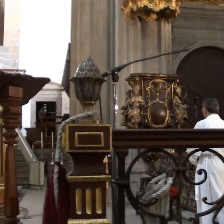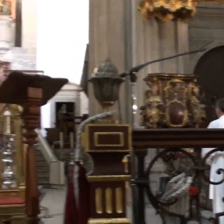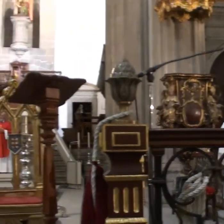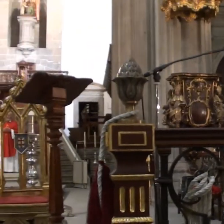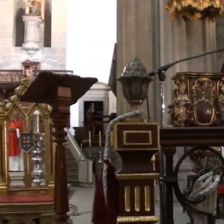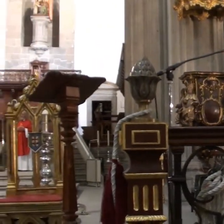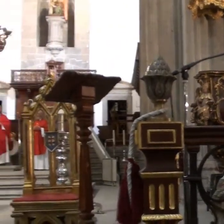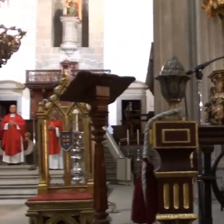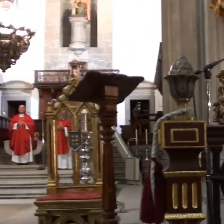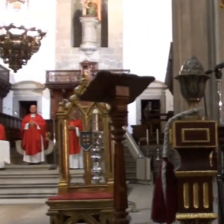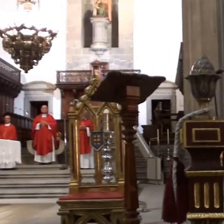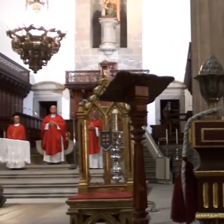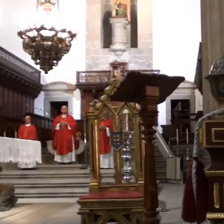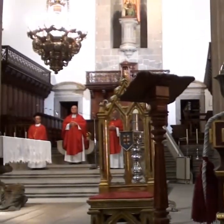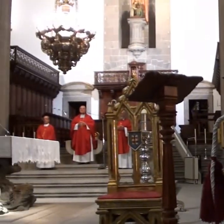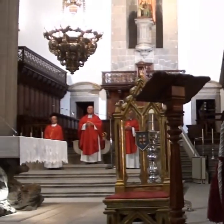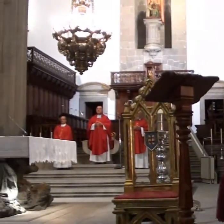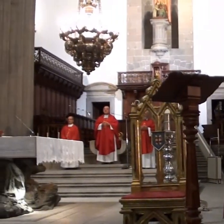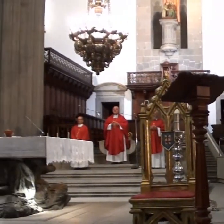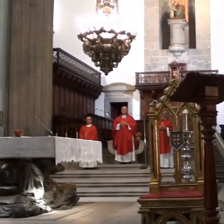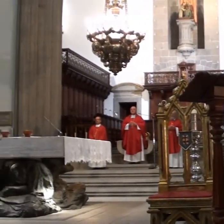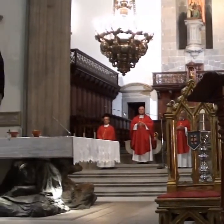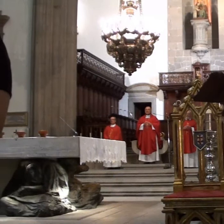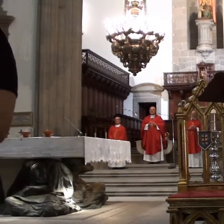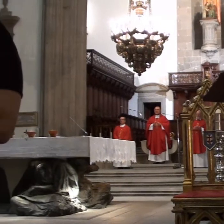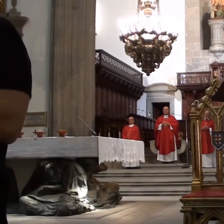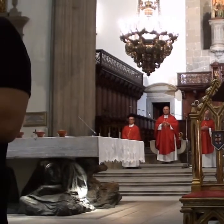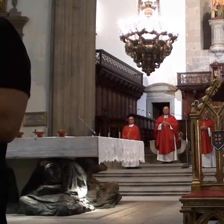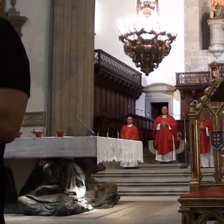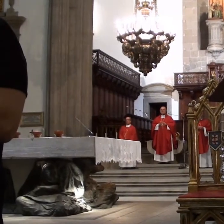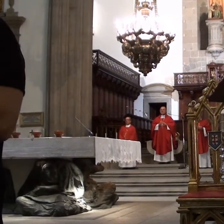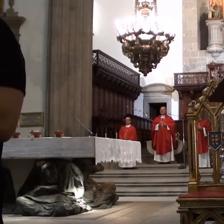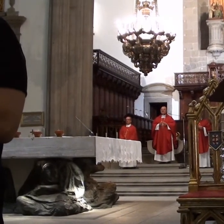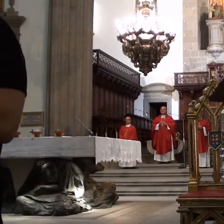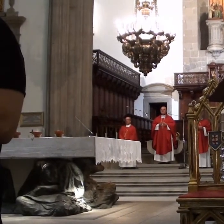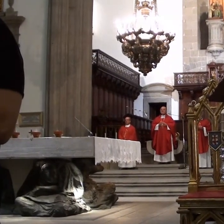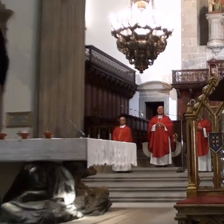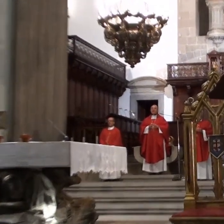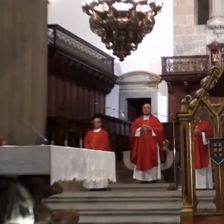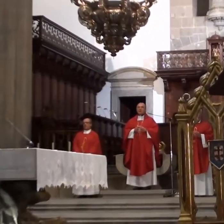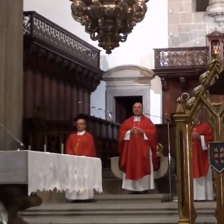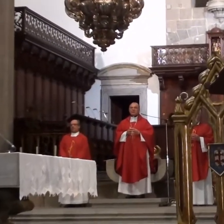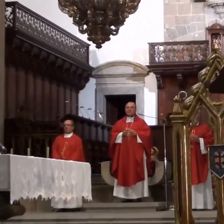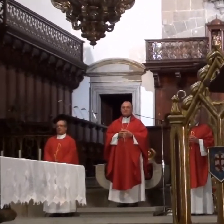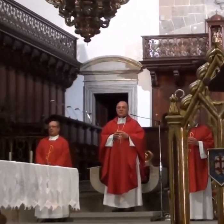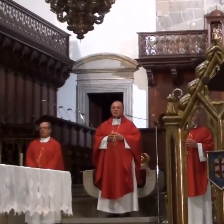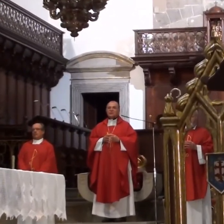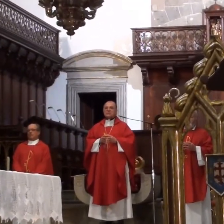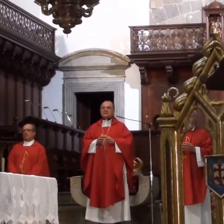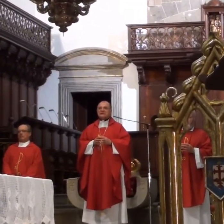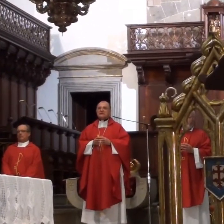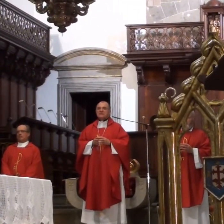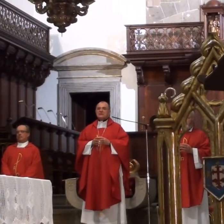escucha padre la oración de tus hijos tú que has querido quieres y cerrar siempre lo mejor para todos